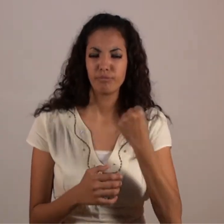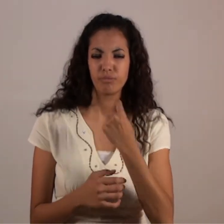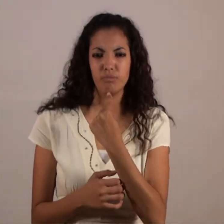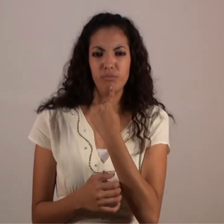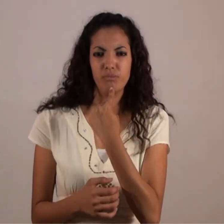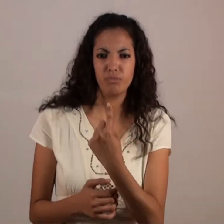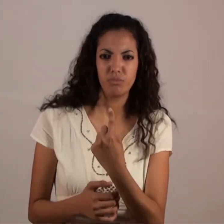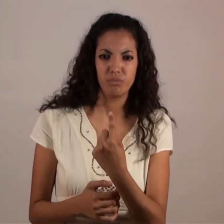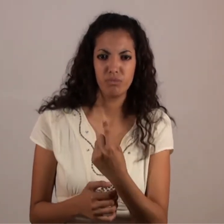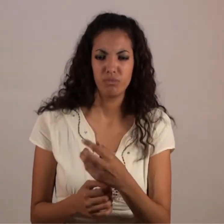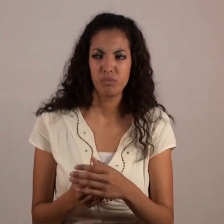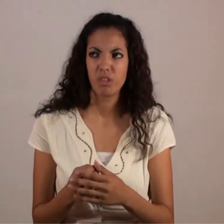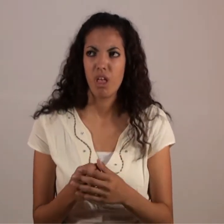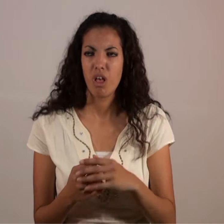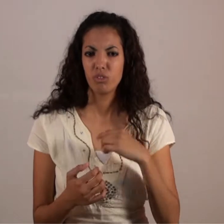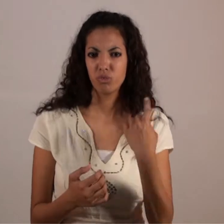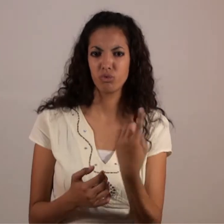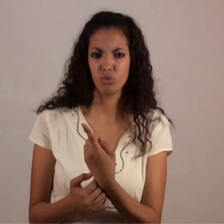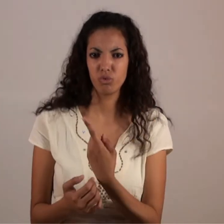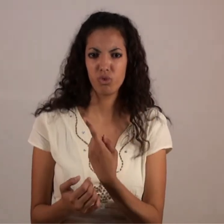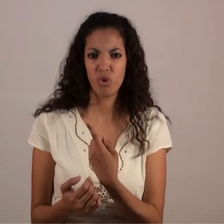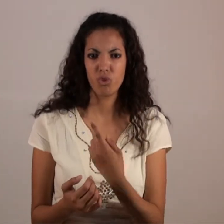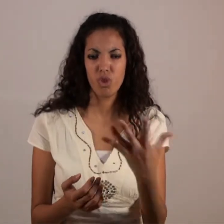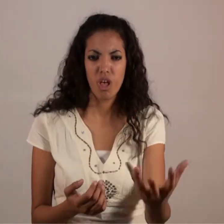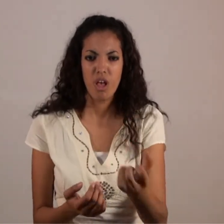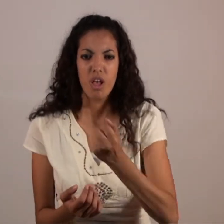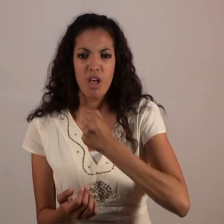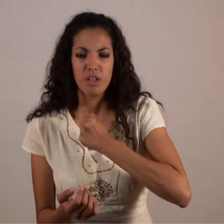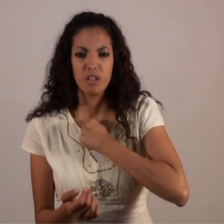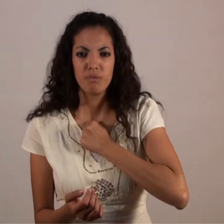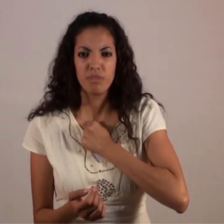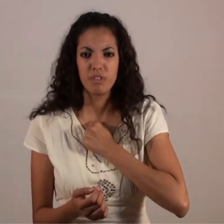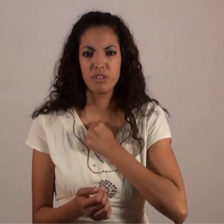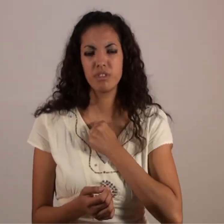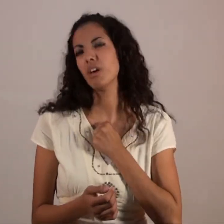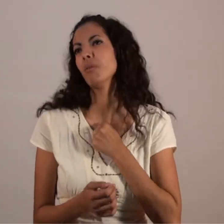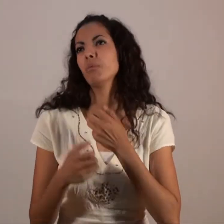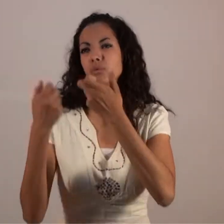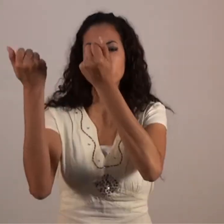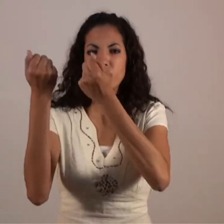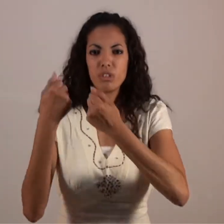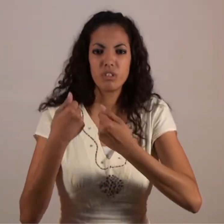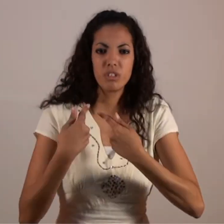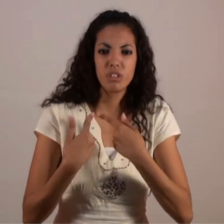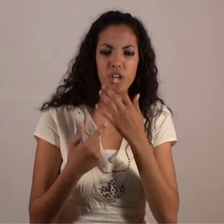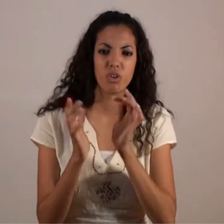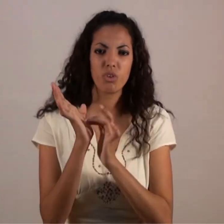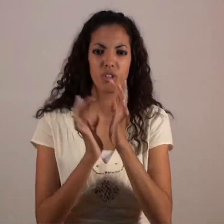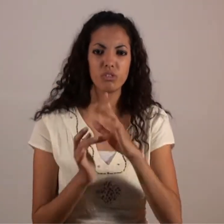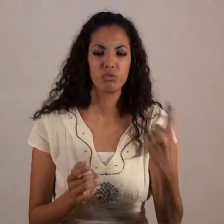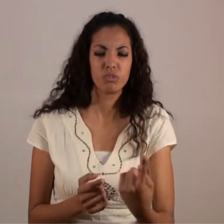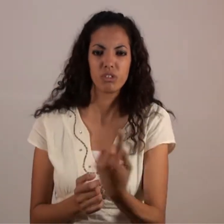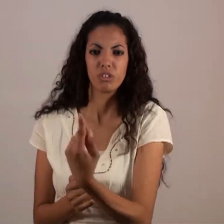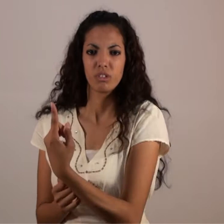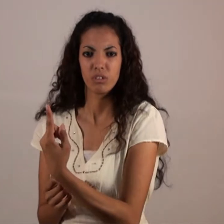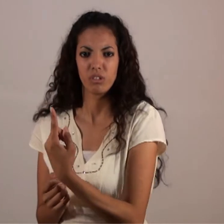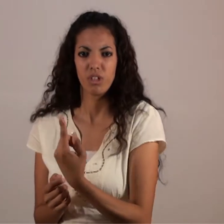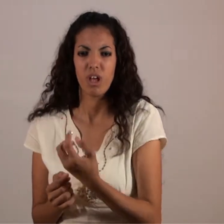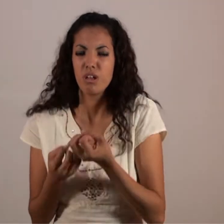la oferta de Cristo a cada uno de nosotros o no, sin tomar en cuenta nuestra situación, raza,